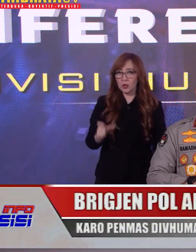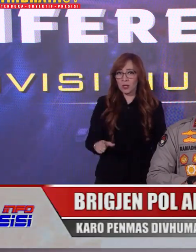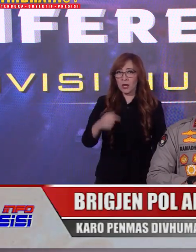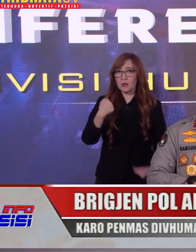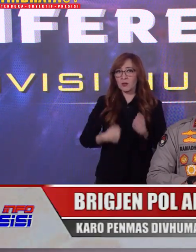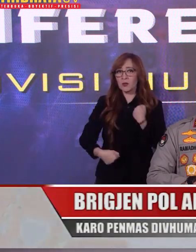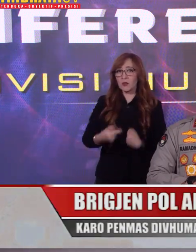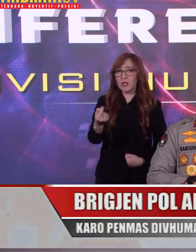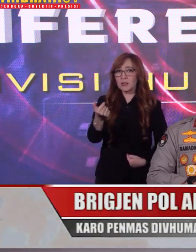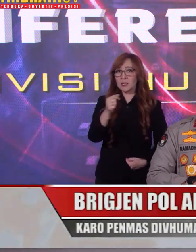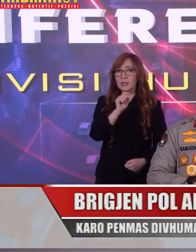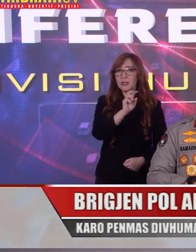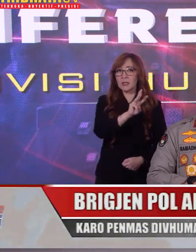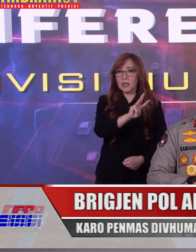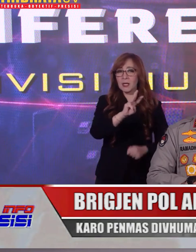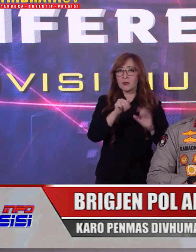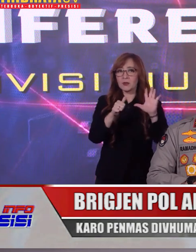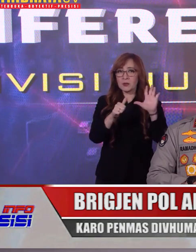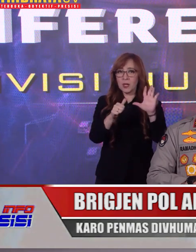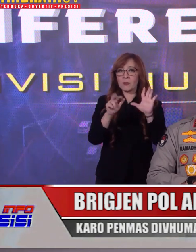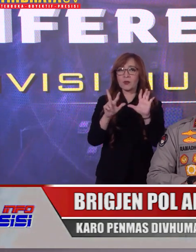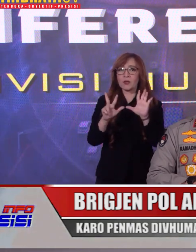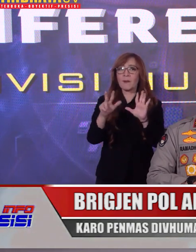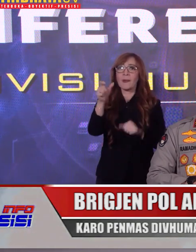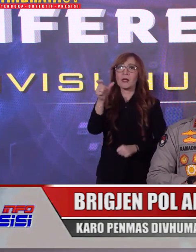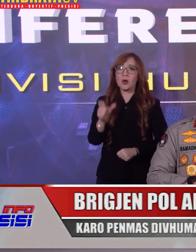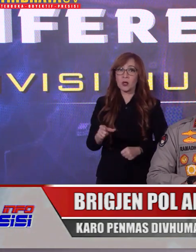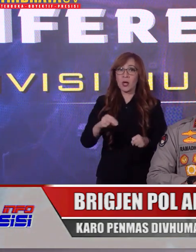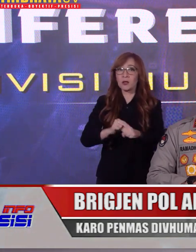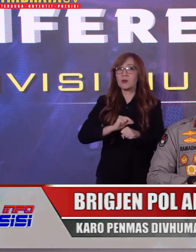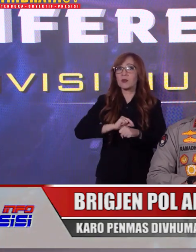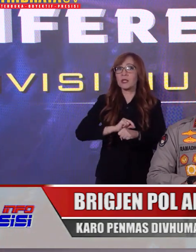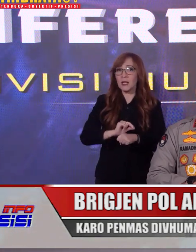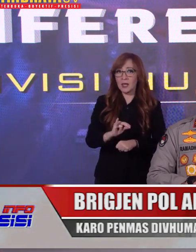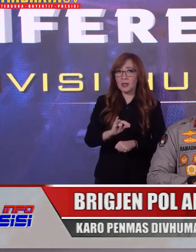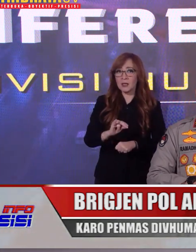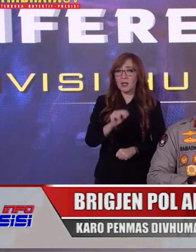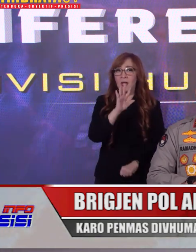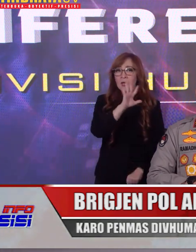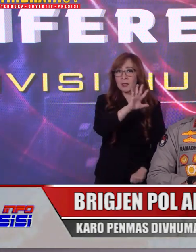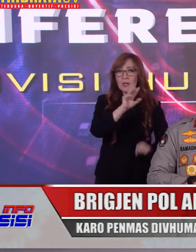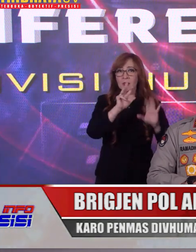korban luka ringan 368 orang kerugian materi